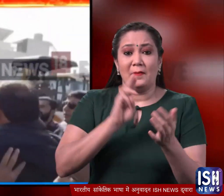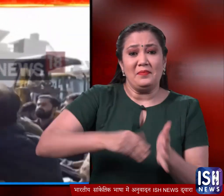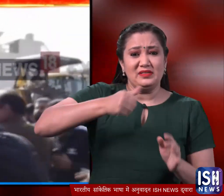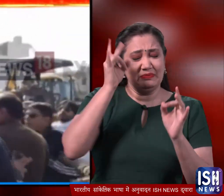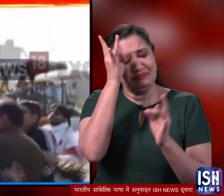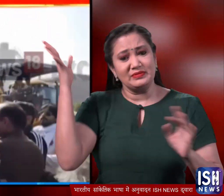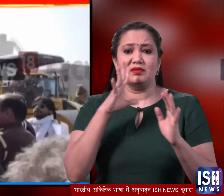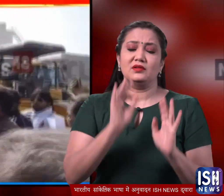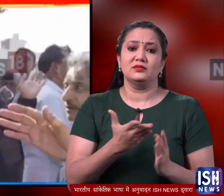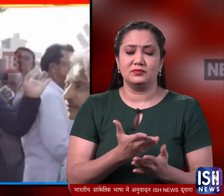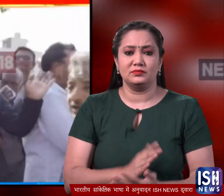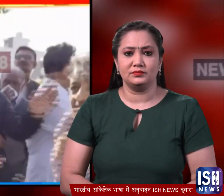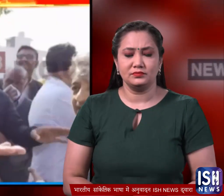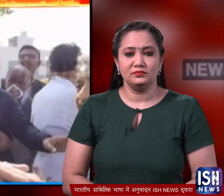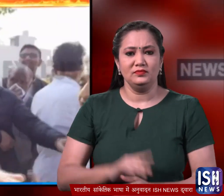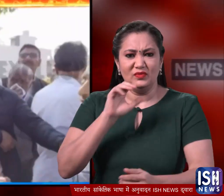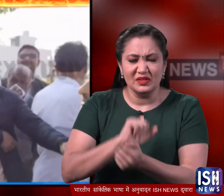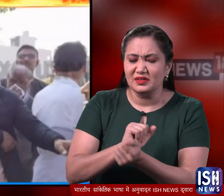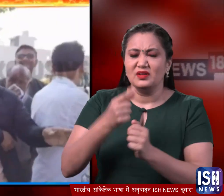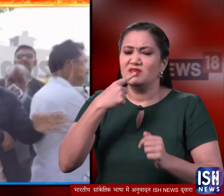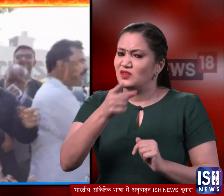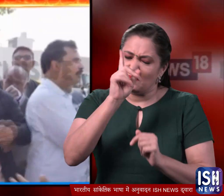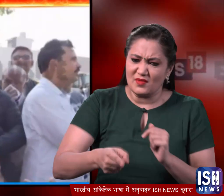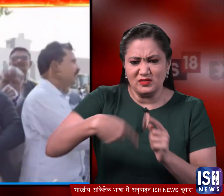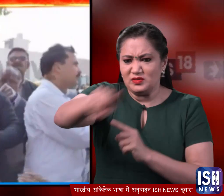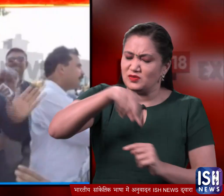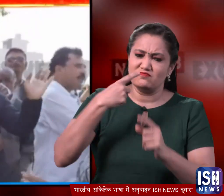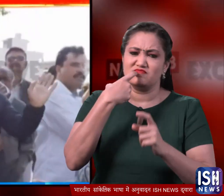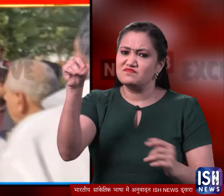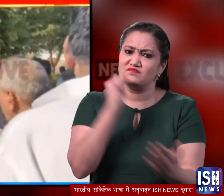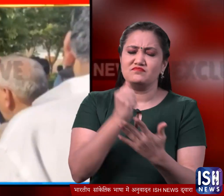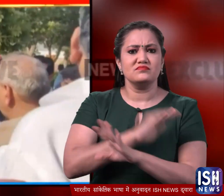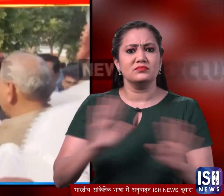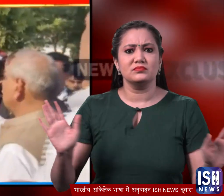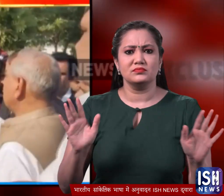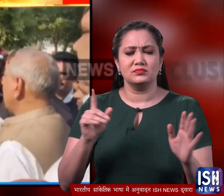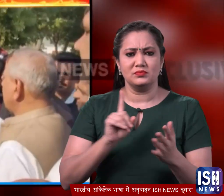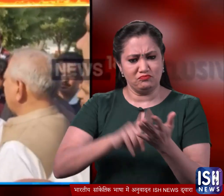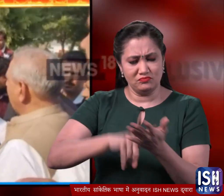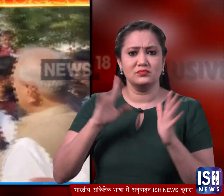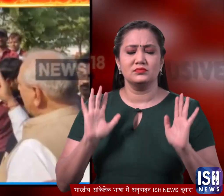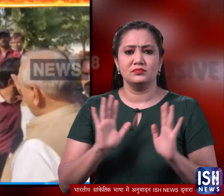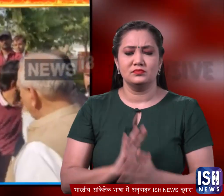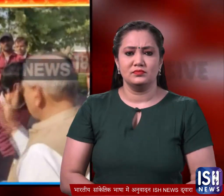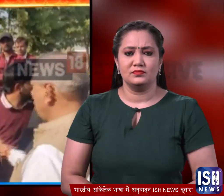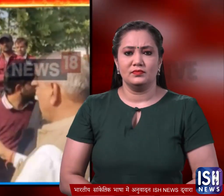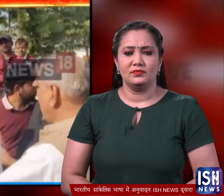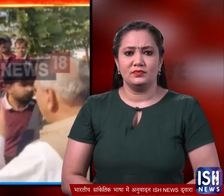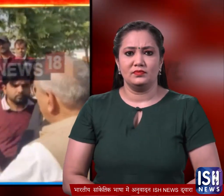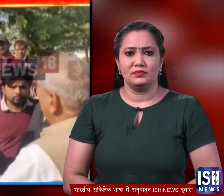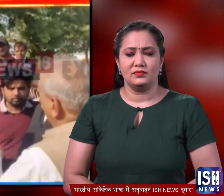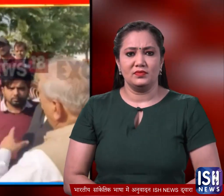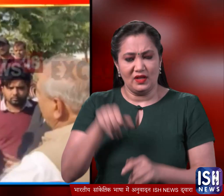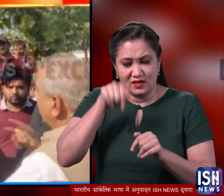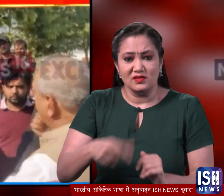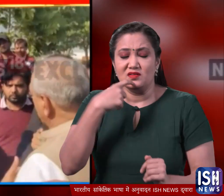तक 7वें आसमान पर पहुंच चुका था। वो पुलिस से उन लोगों पर तुरंत कार्रवाई की मांग करने लगे। इन्होंने जबरदस्ती तार काटी, मैं तार बंधवा के जाऊंगा,